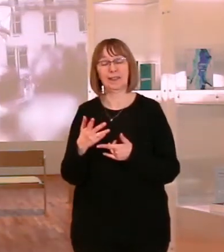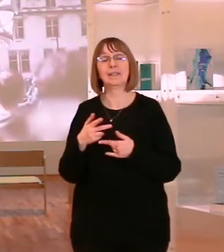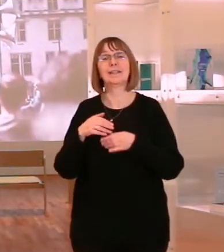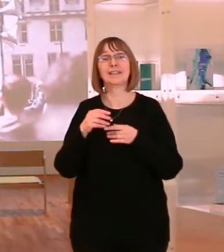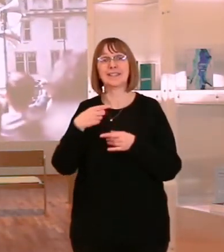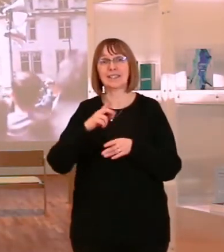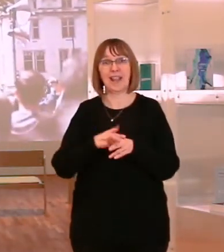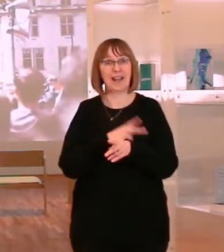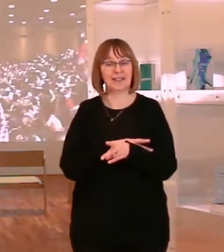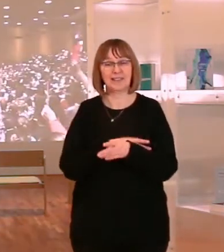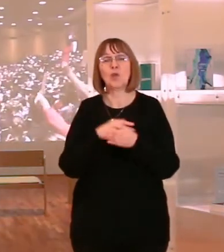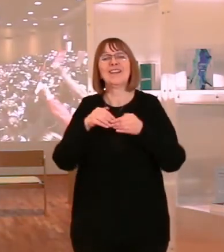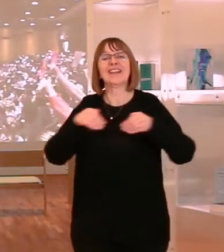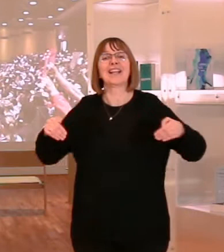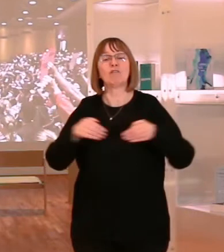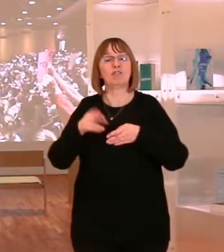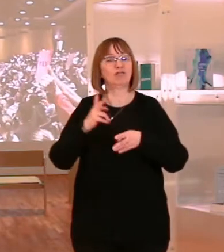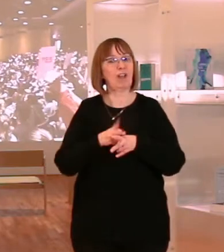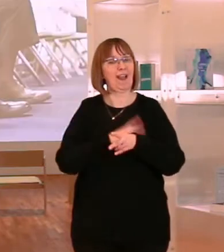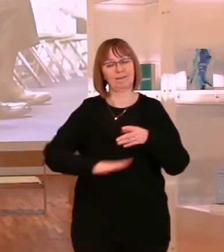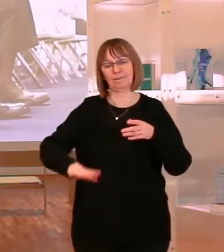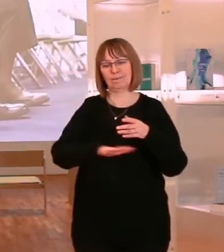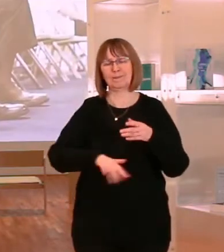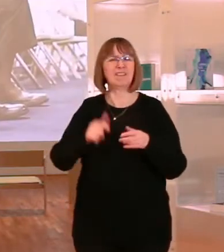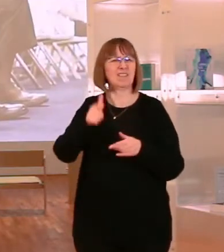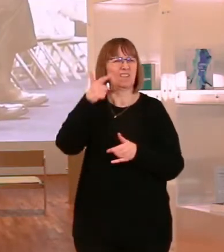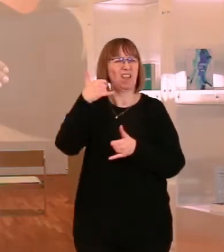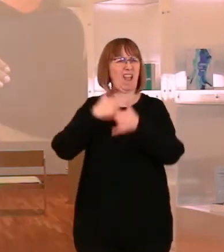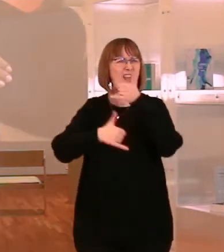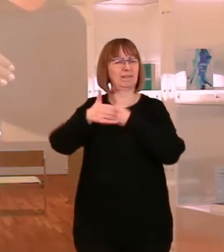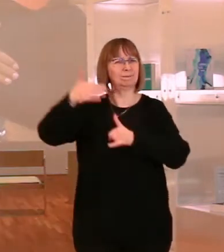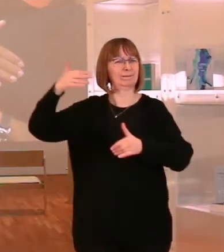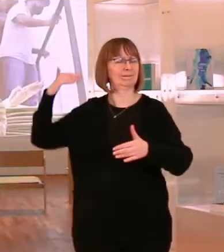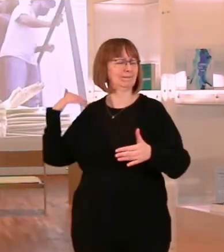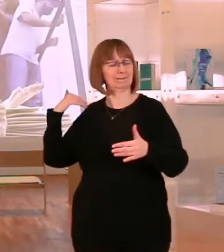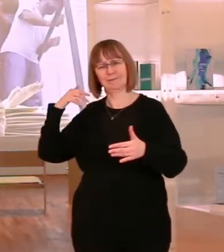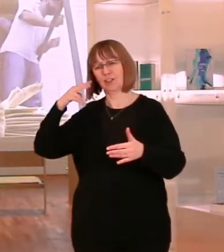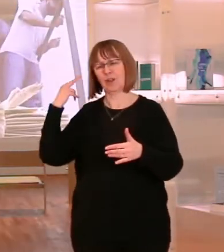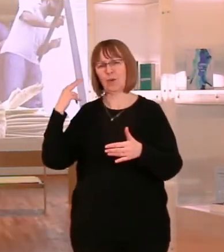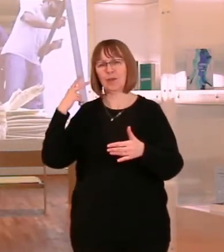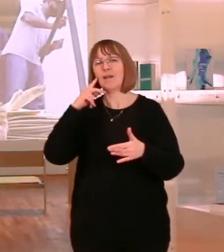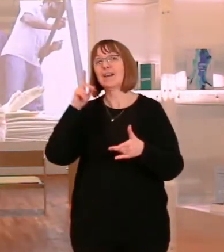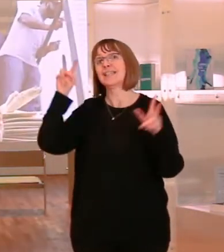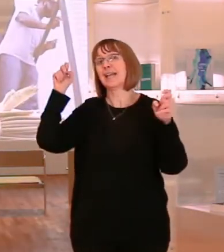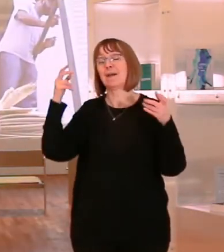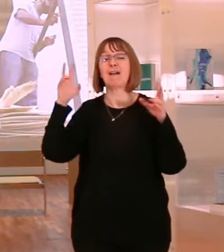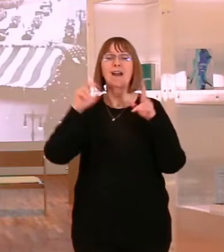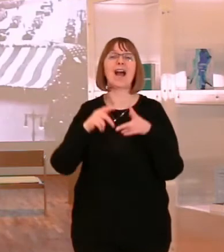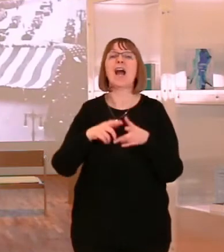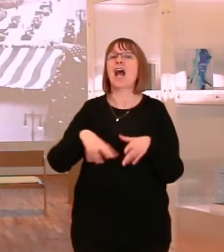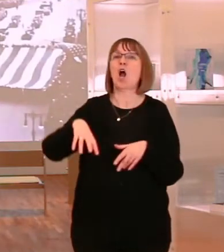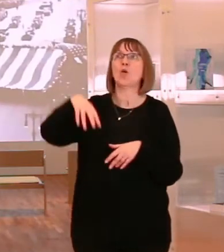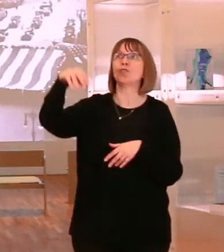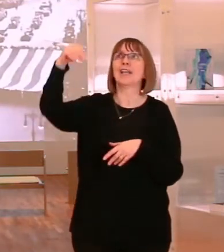Staatlichkeit. Vor über 2 Jahren nahmen wir als Ausgangspunkt den Aufstieg in den Himmel. Wie